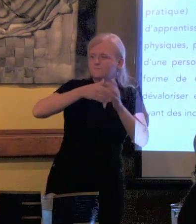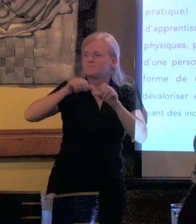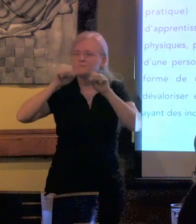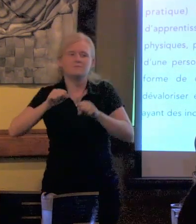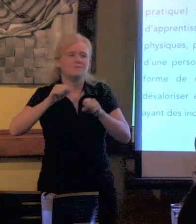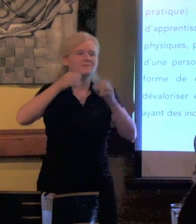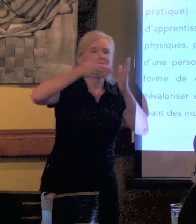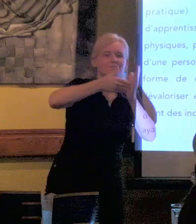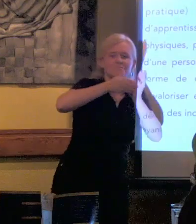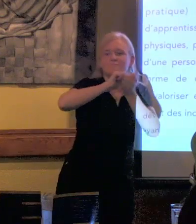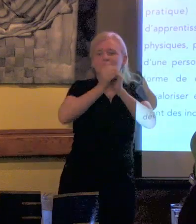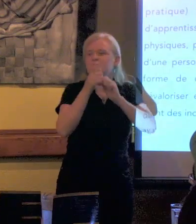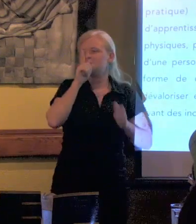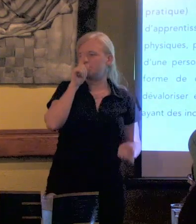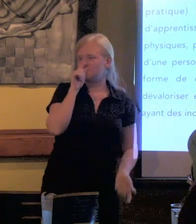vous en revenir à ce sujet.